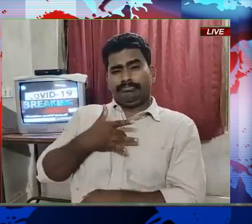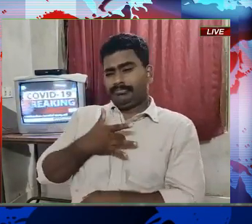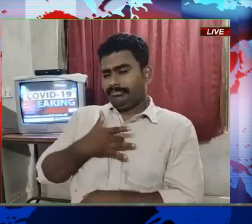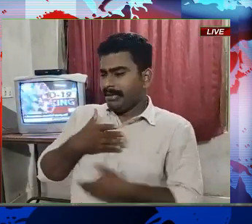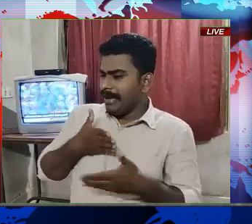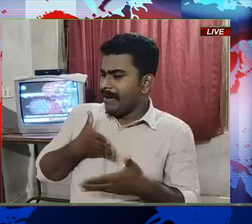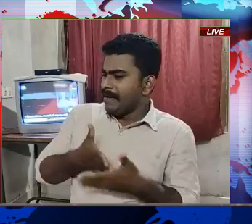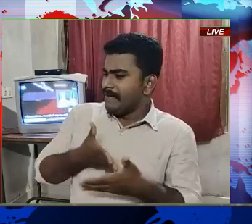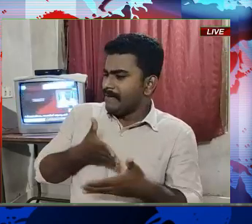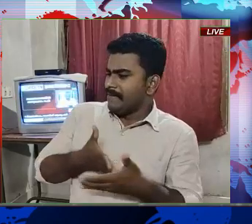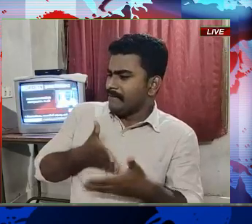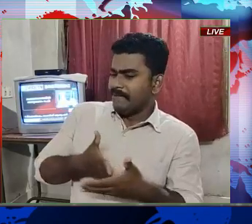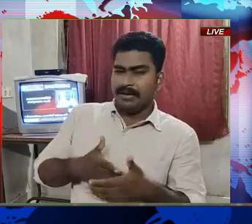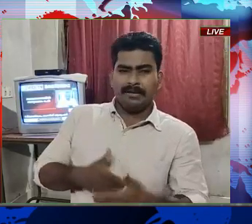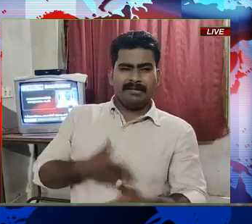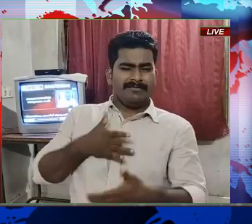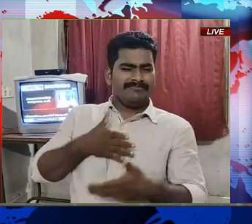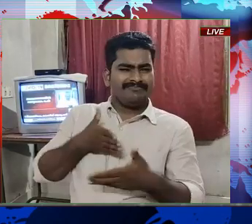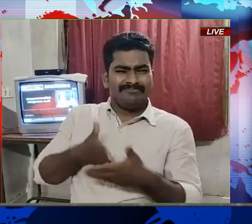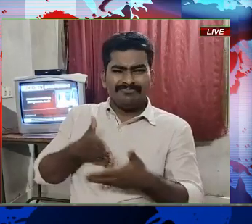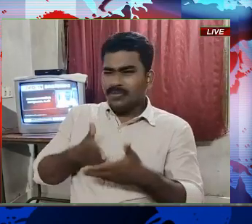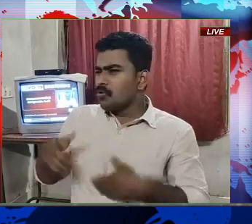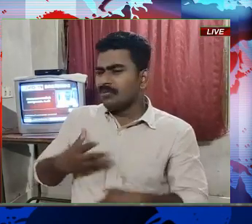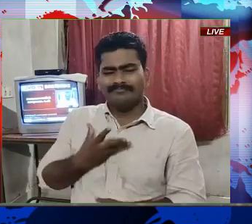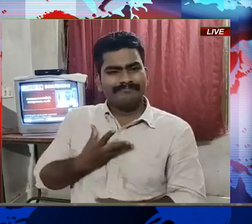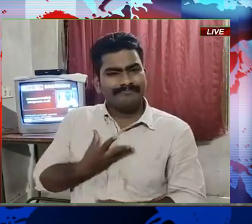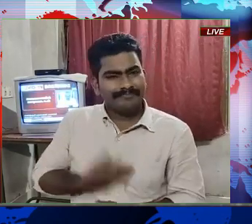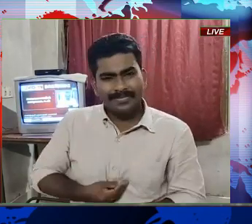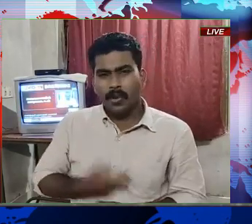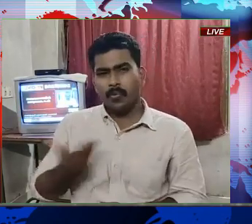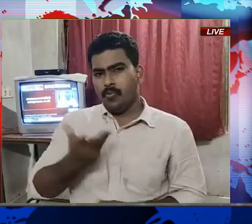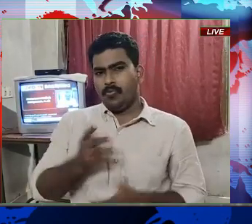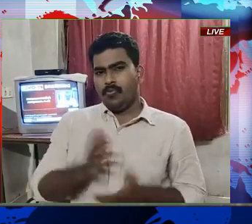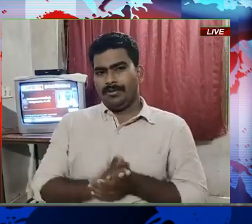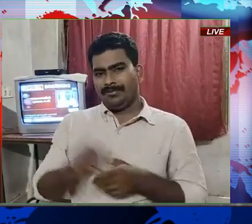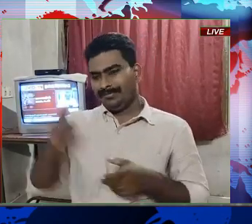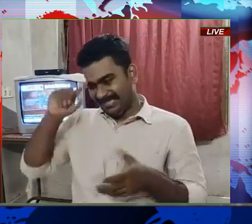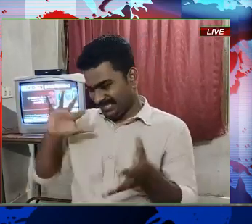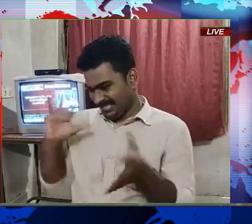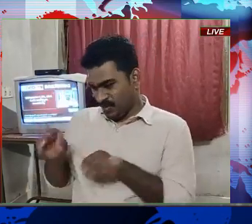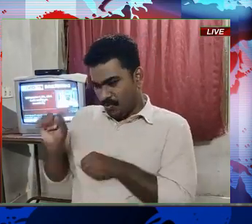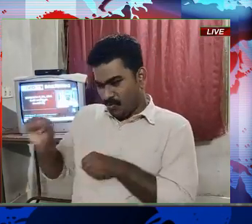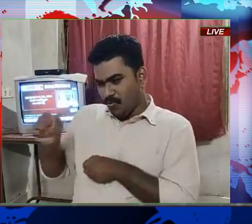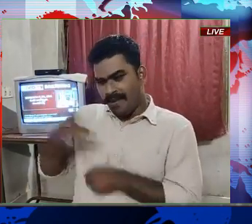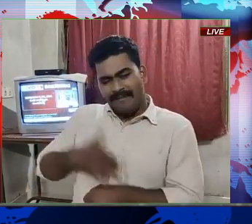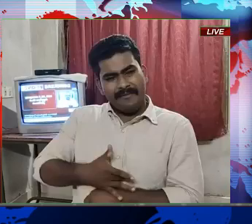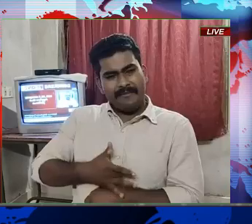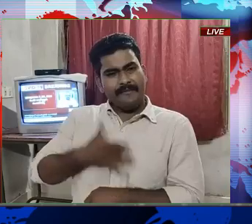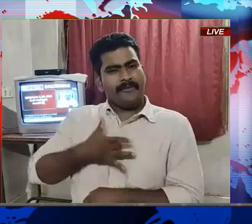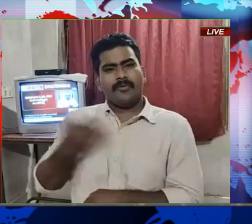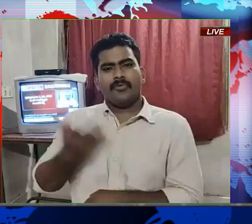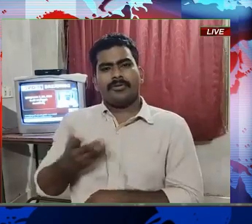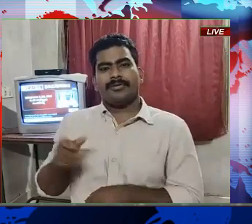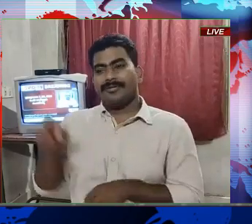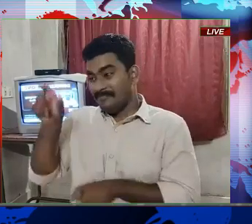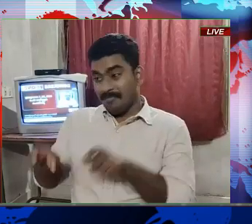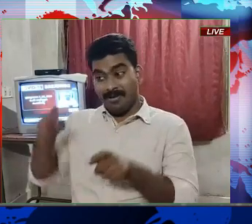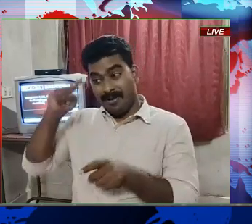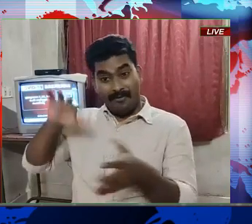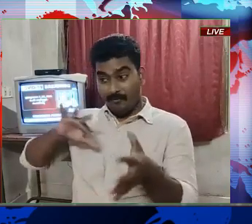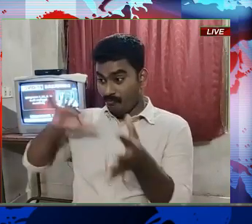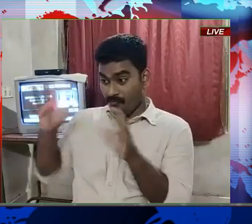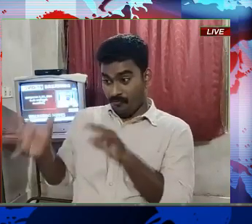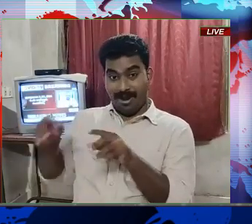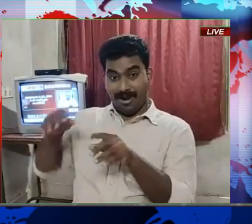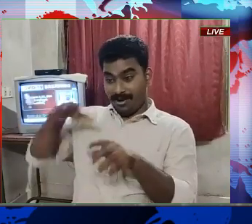അജ്ഞത കൊണ്ടും തെറ്റിദ്ധാരണ കൊണ്ടും ഭയം കൊണ്ടുമാണ് ഇത്തരം അനുഭവങ്ങൾ